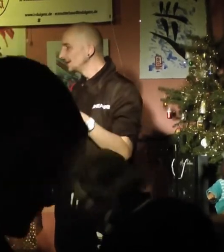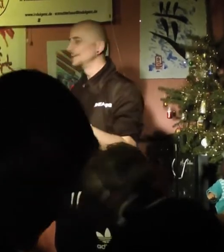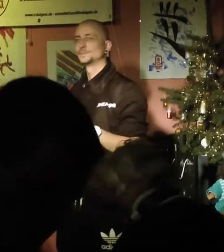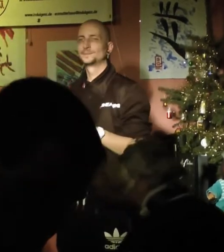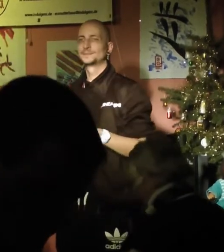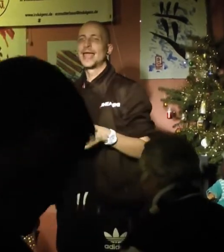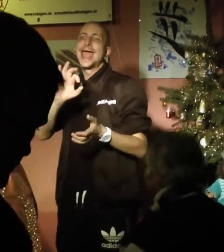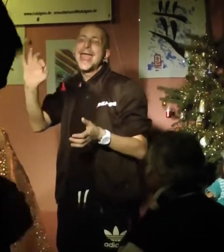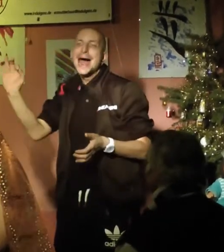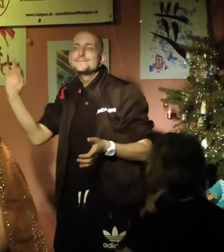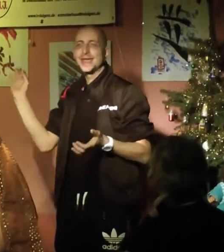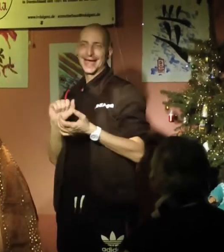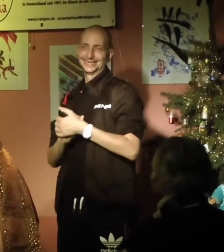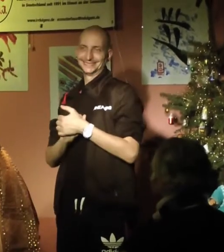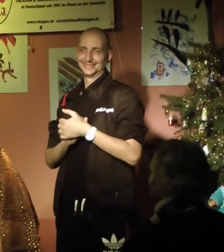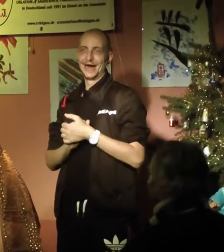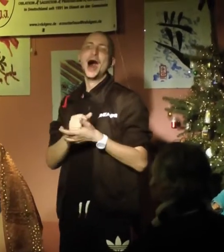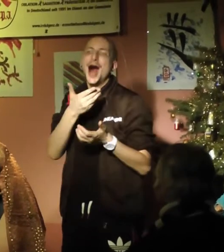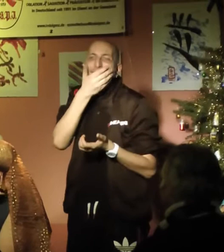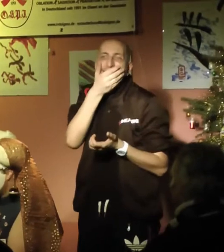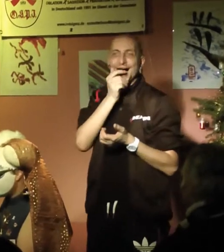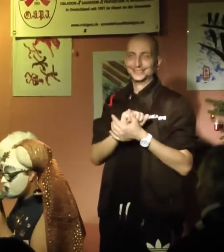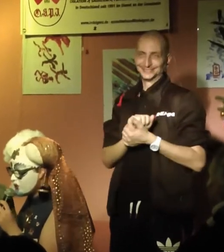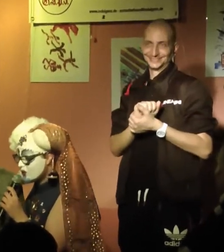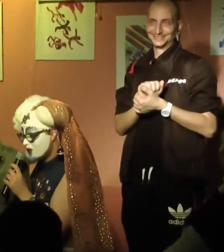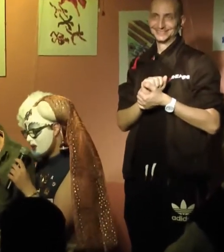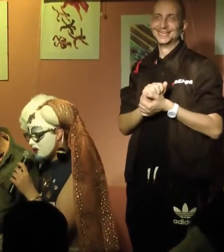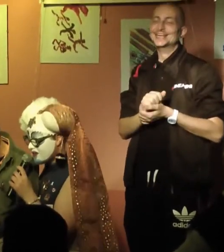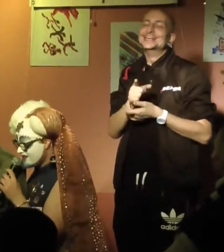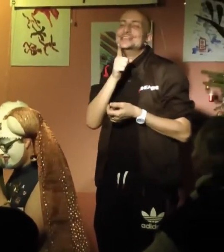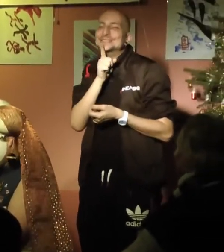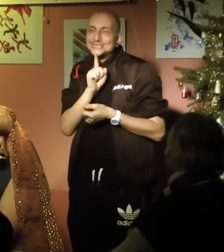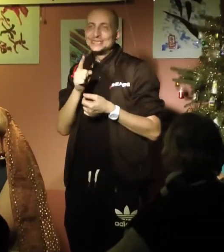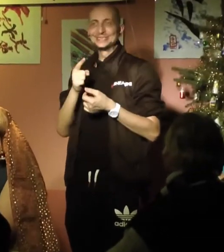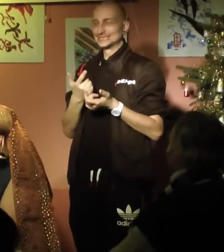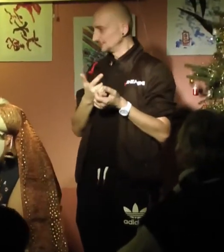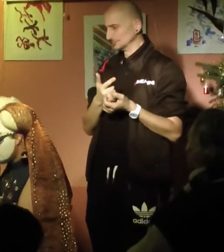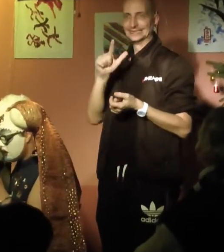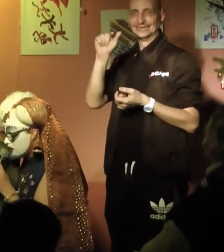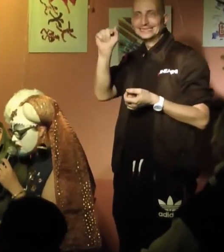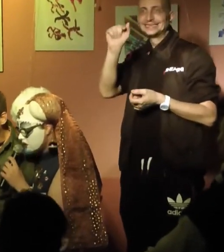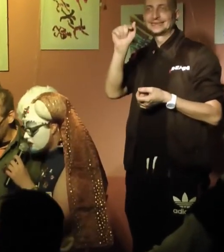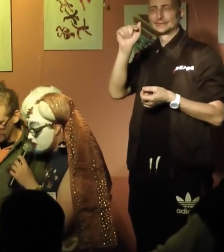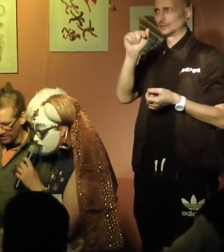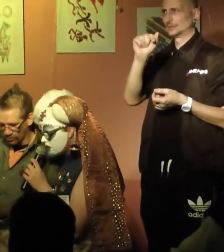Erdbeere. Oh. Mein kleines süßes Träubchen.